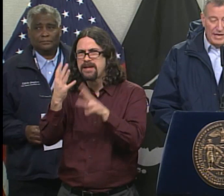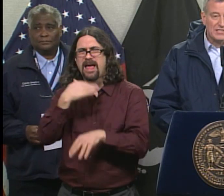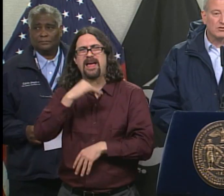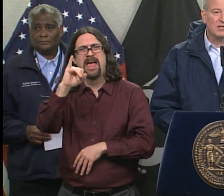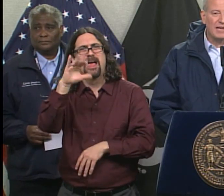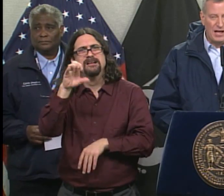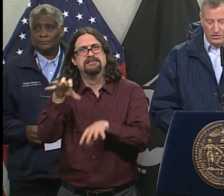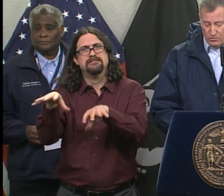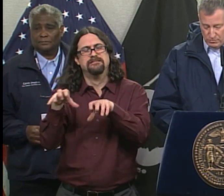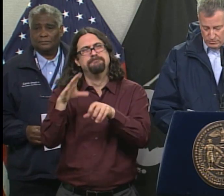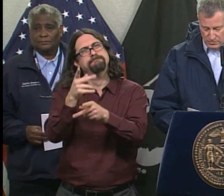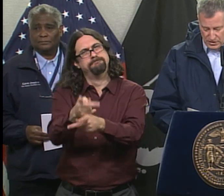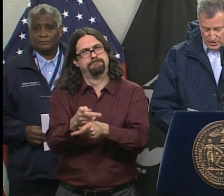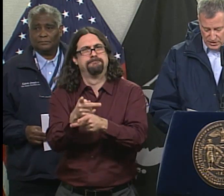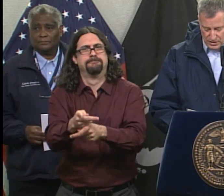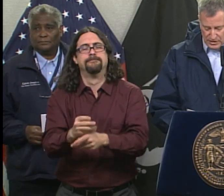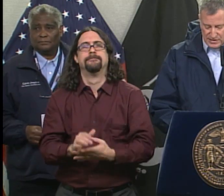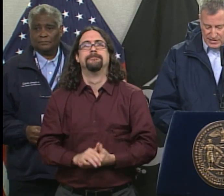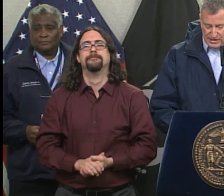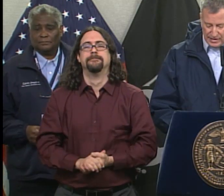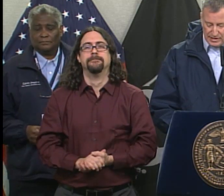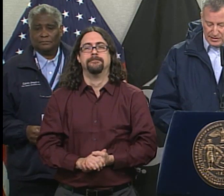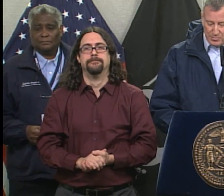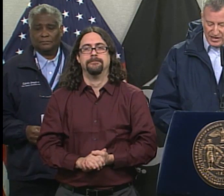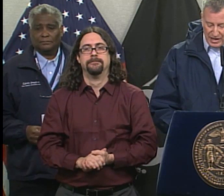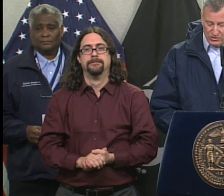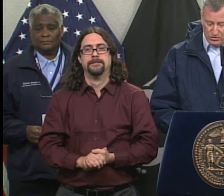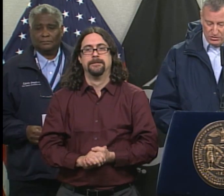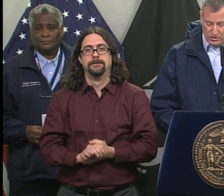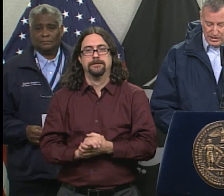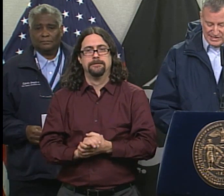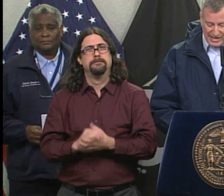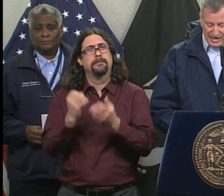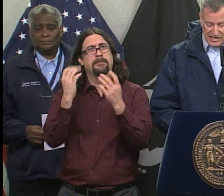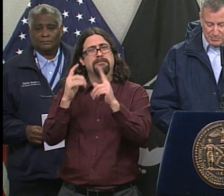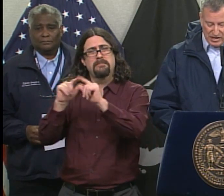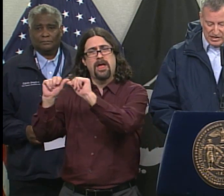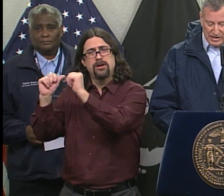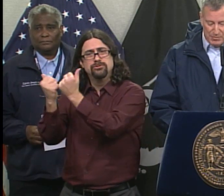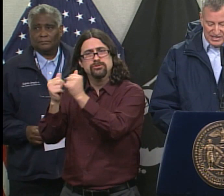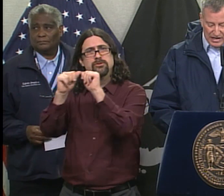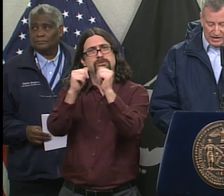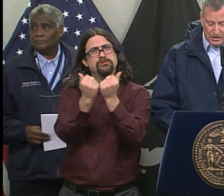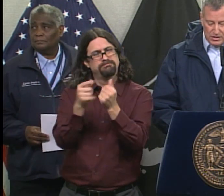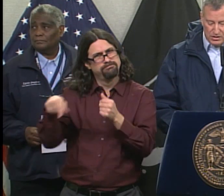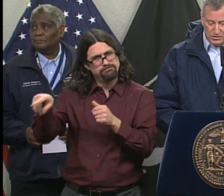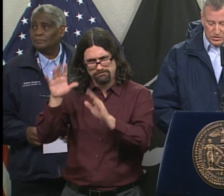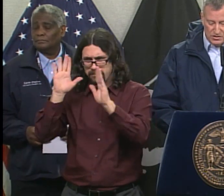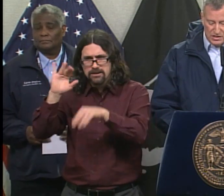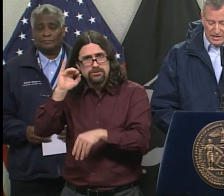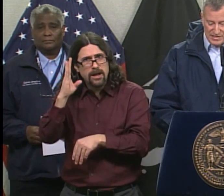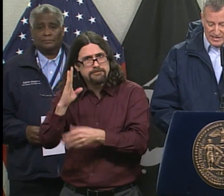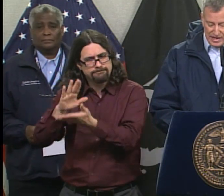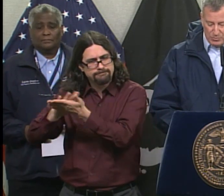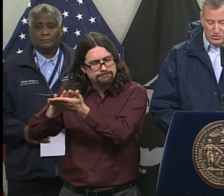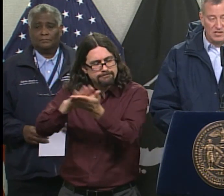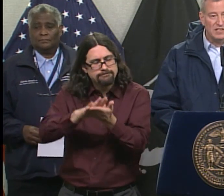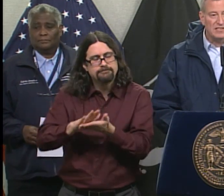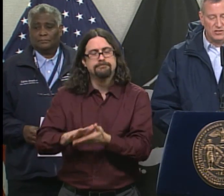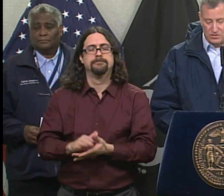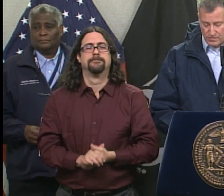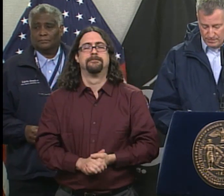trabajo extraordinario y siguen limpiando las calles para que mañana todos